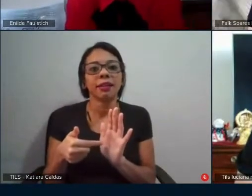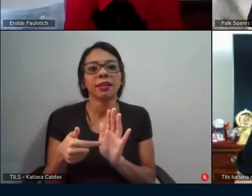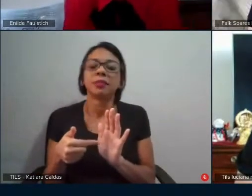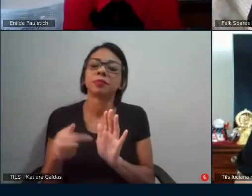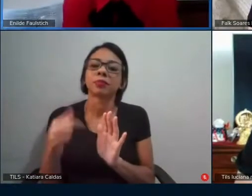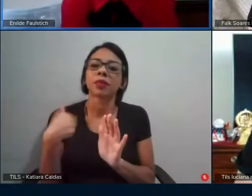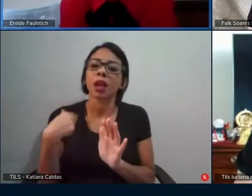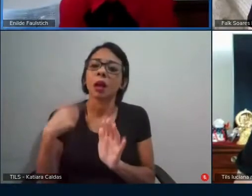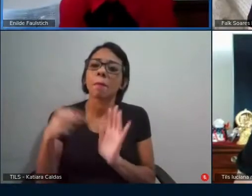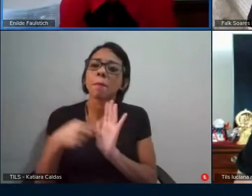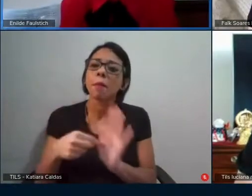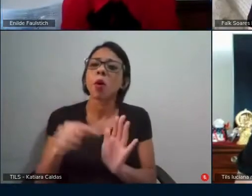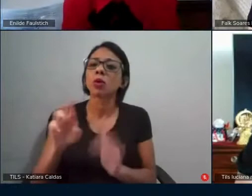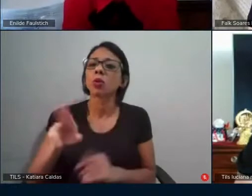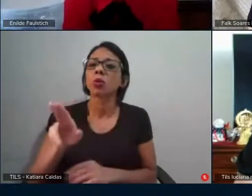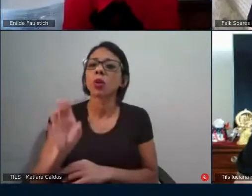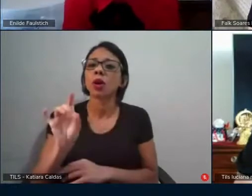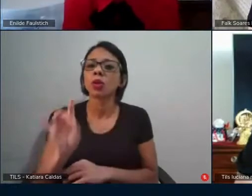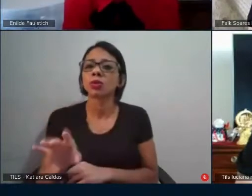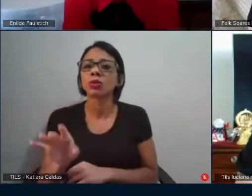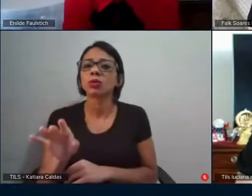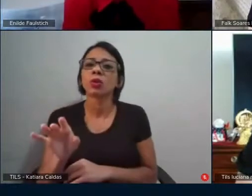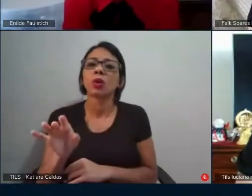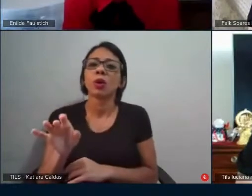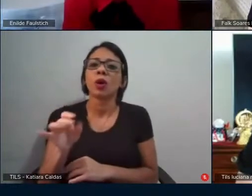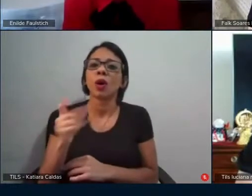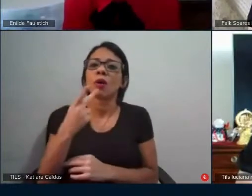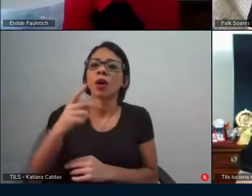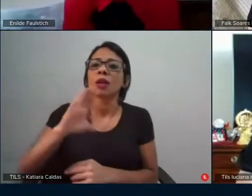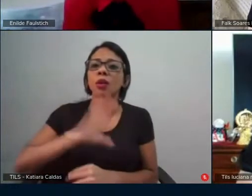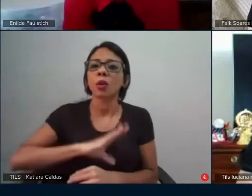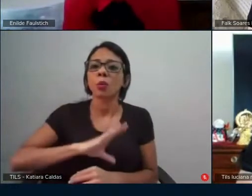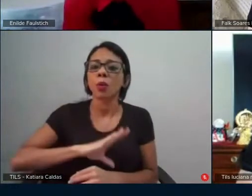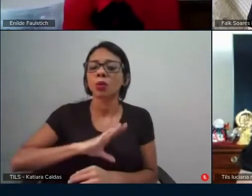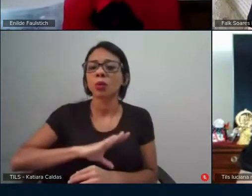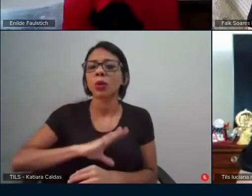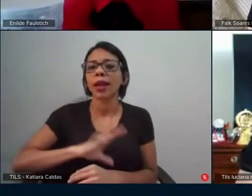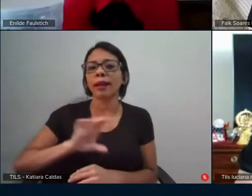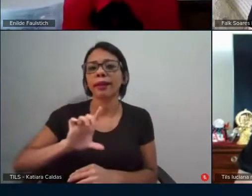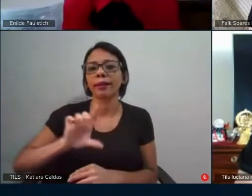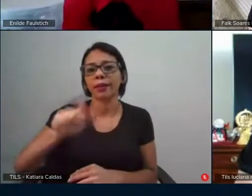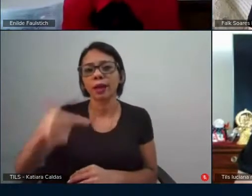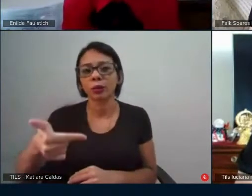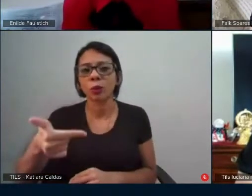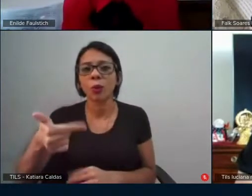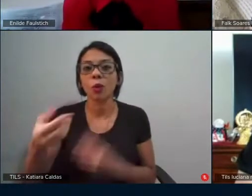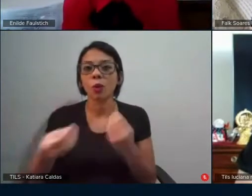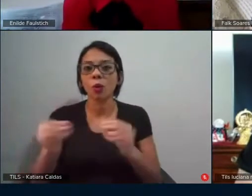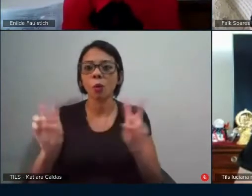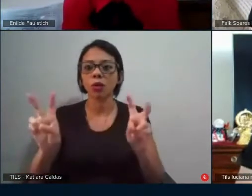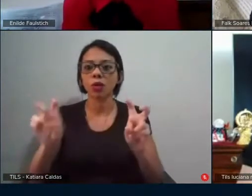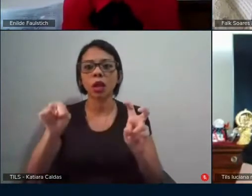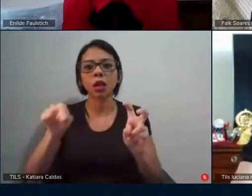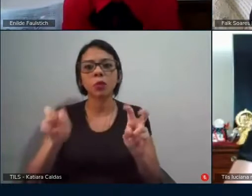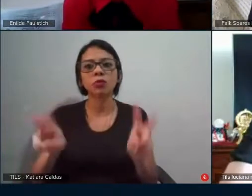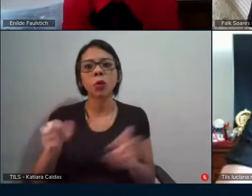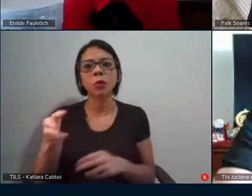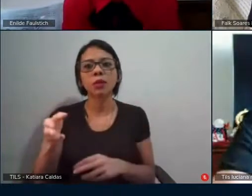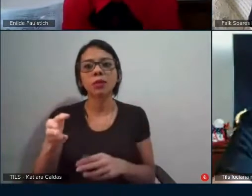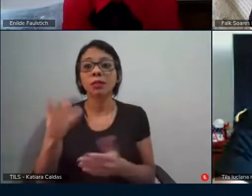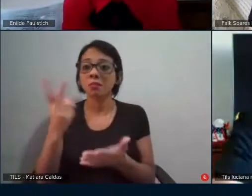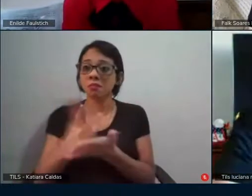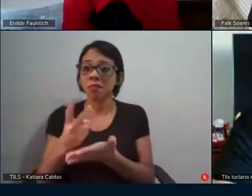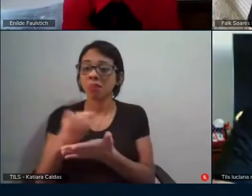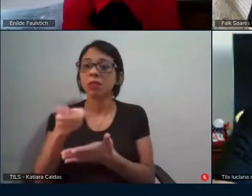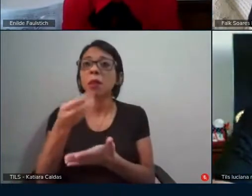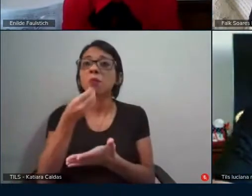que não seria uma pessoa que tem o português como segunda língua trabalhar com o tema. E você, em vez de